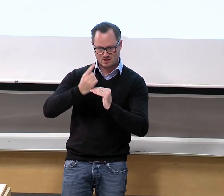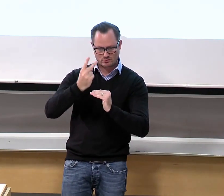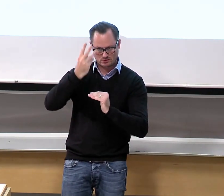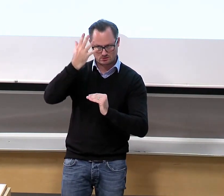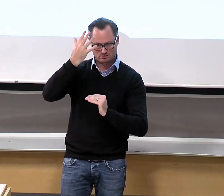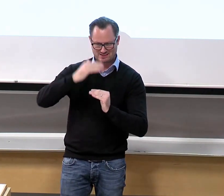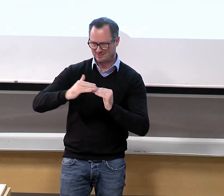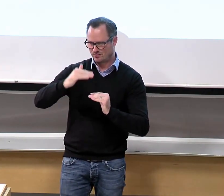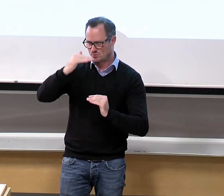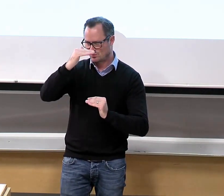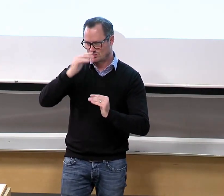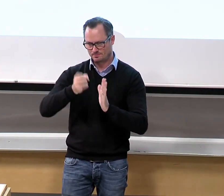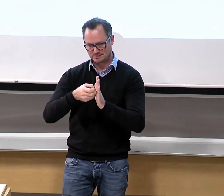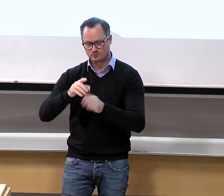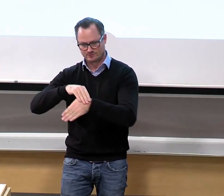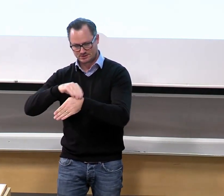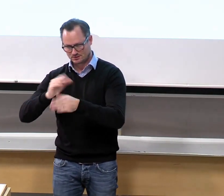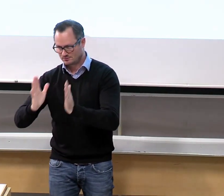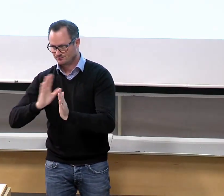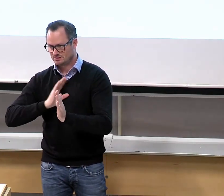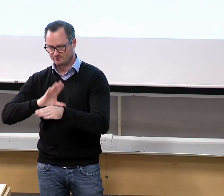det finns olika strukturer inom processbarhetsteorin